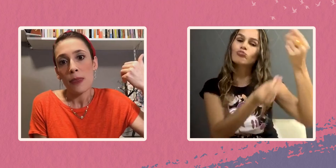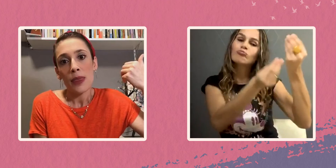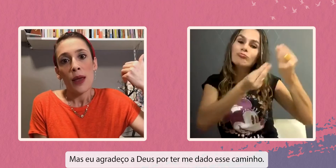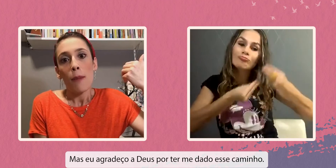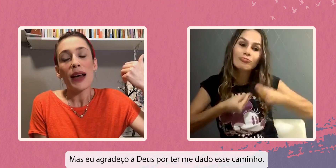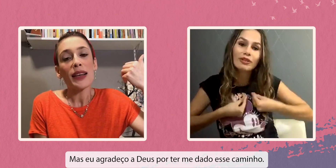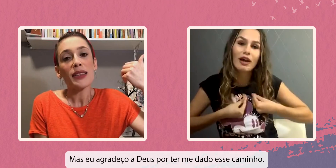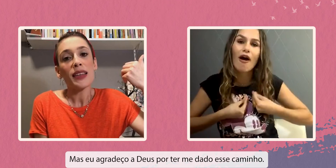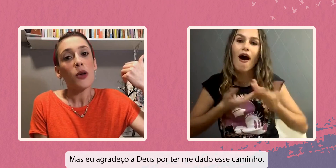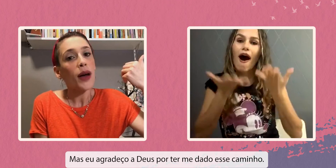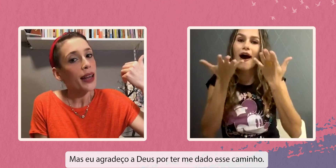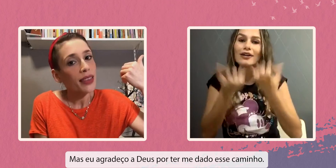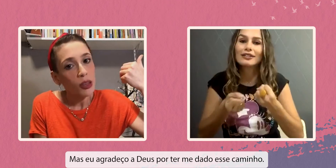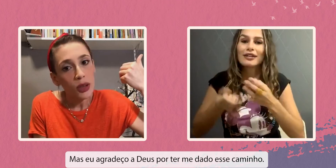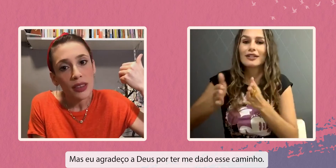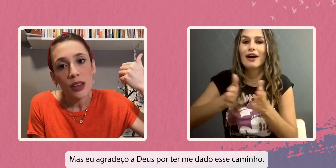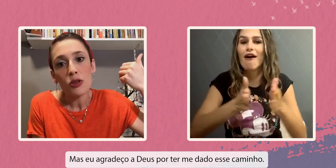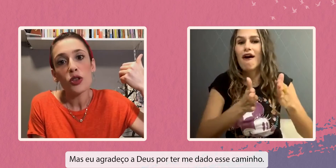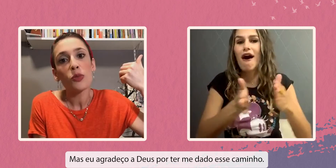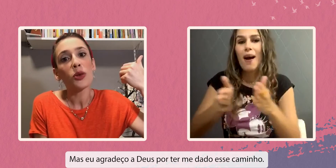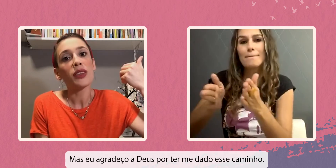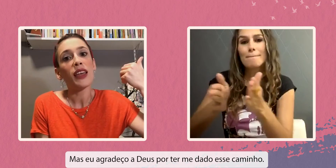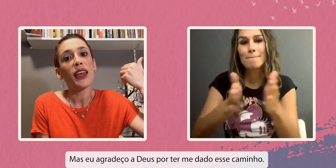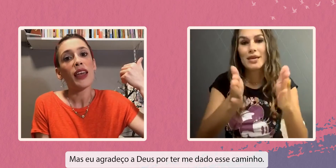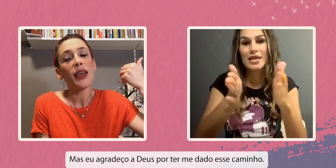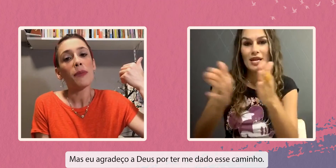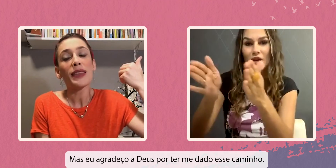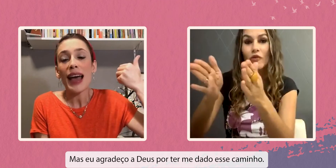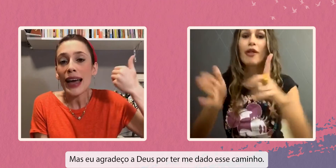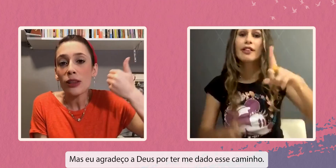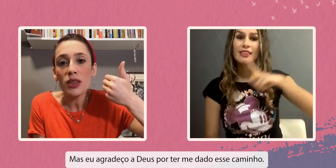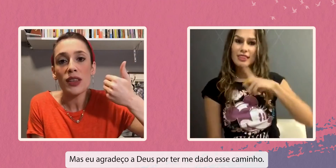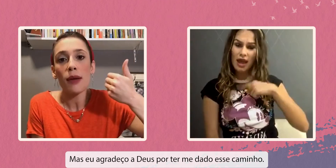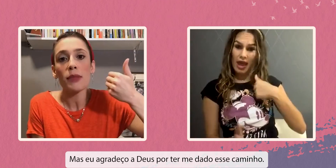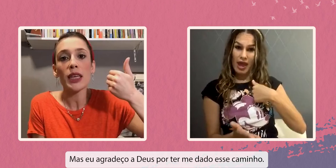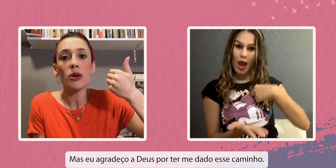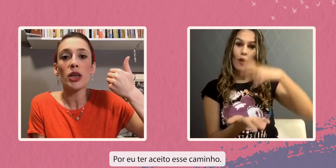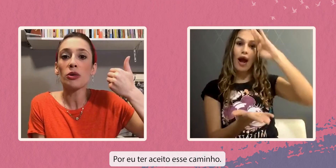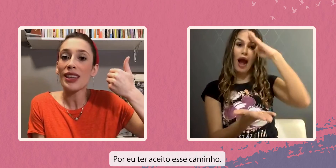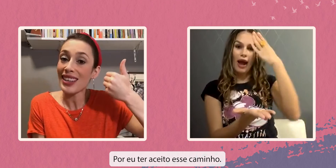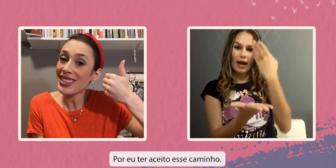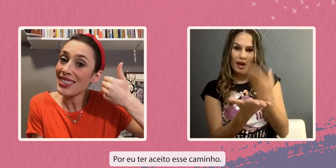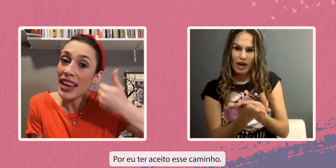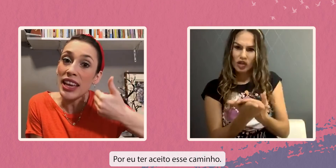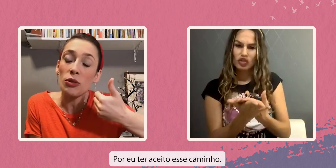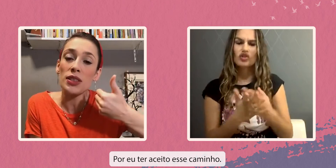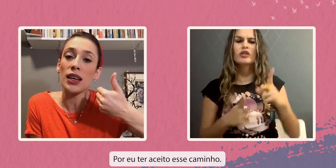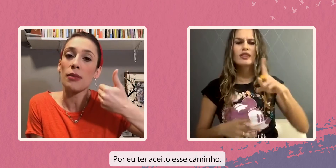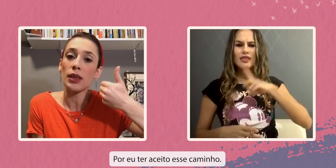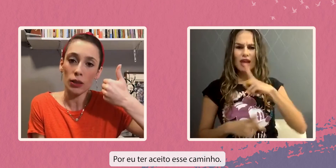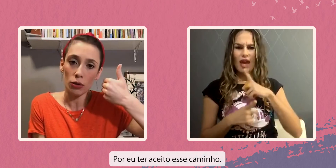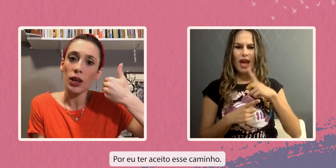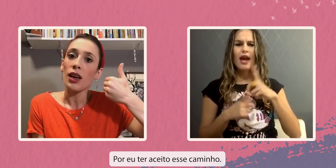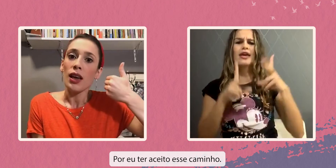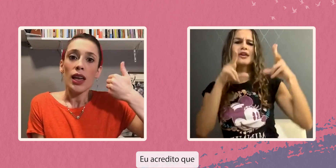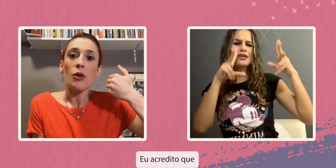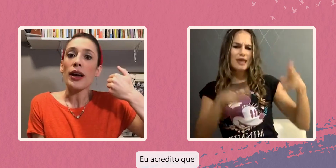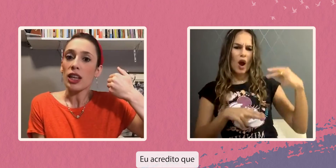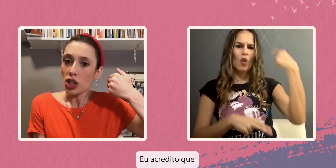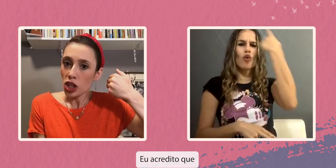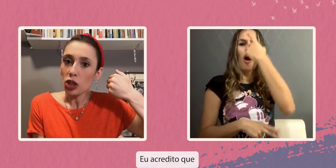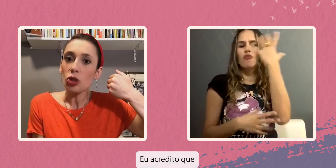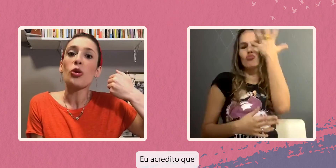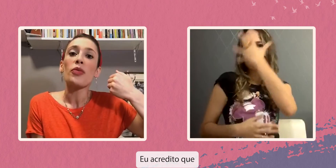beleza. Mas eu agradeço a Deus por ter me dado esse caminho, eu ter aceito esse caminho.